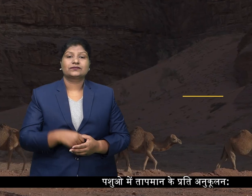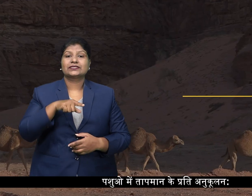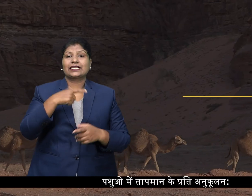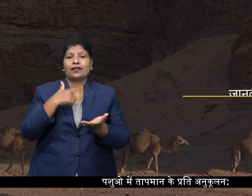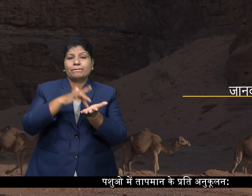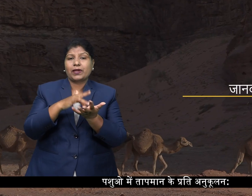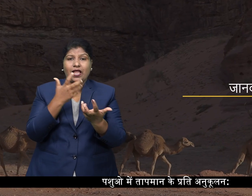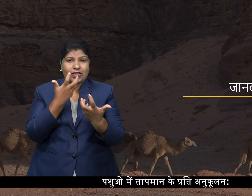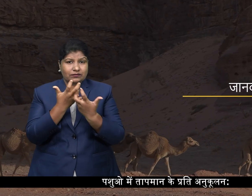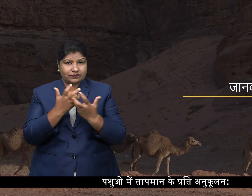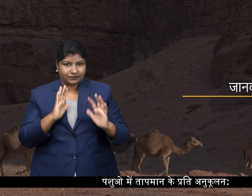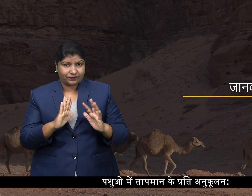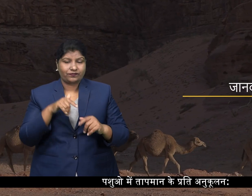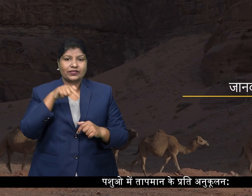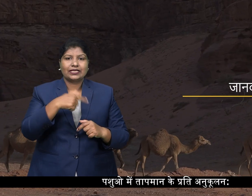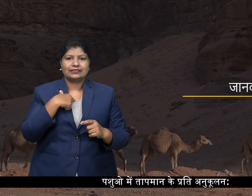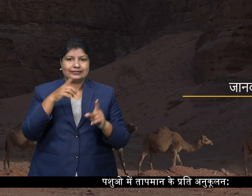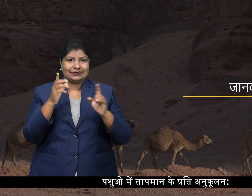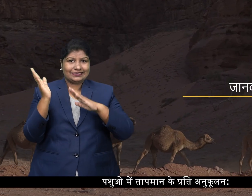पशुओं में तापमान के प्रति अनुकूलन।